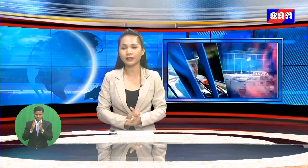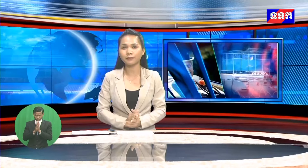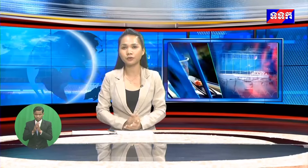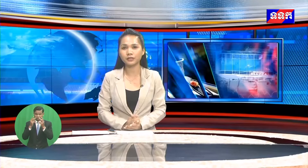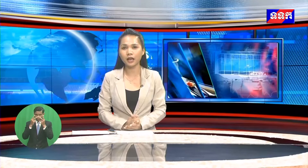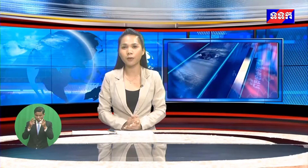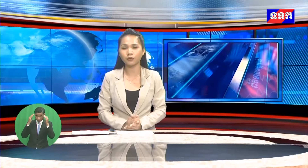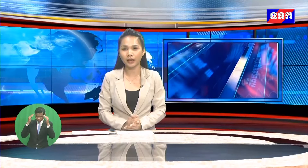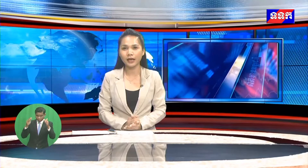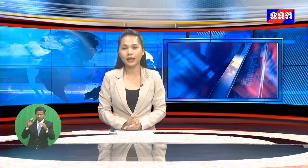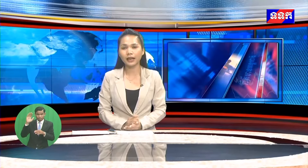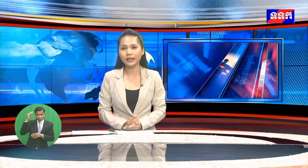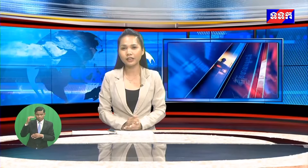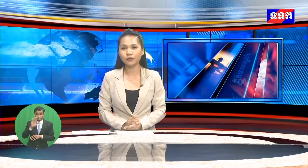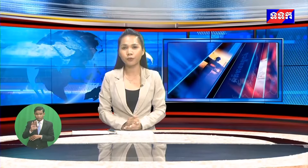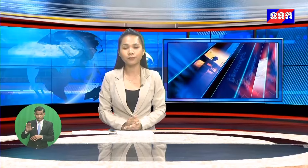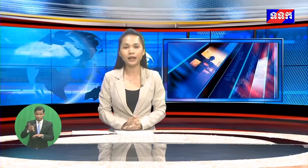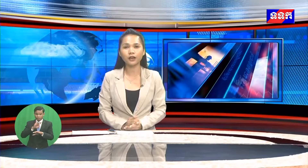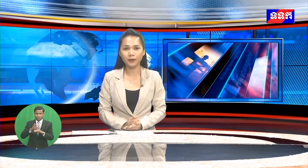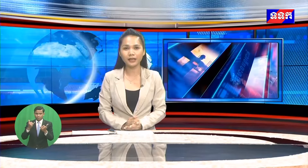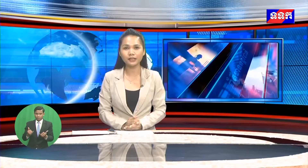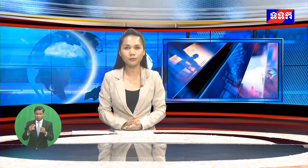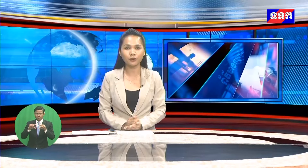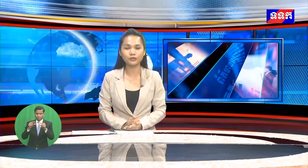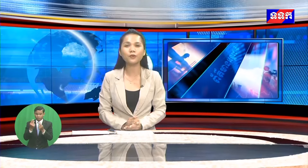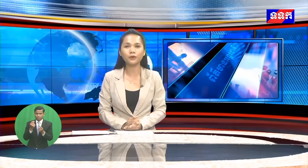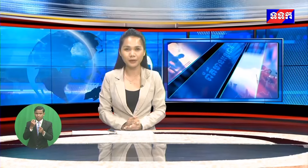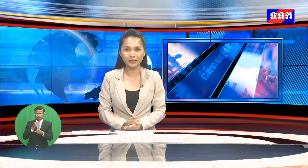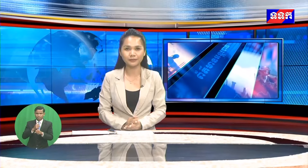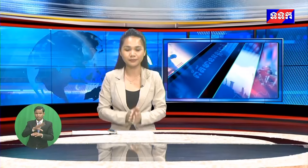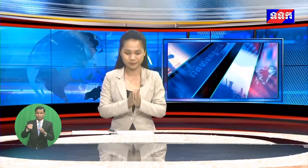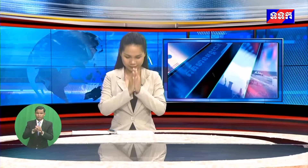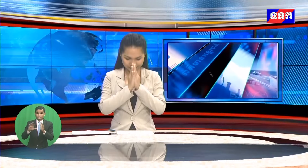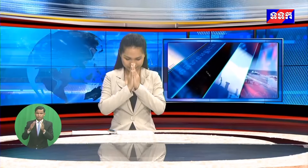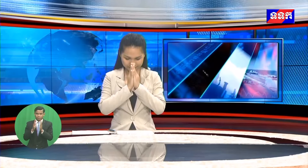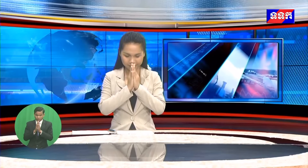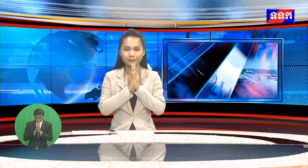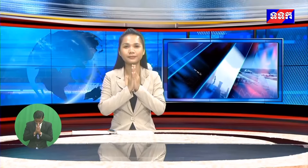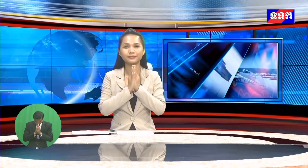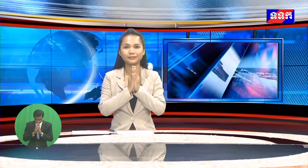យកទទួលដាក់តាមដានទស្សនារបស់លោកអ្នកគណៈនេះនឹងខ្ញុំព្រមទាំងក្រុមការងារសូមអរគុណសូមគោរពលា